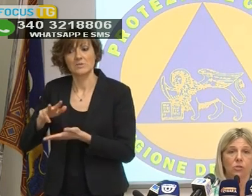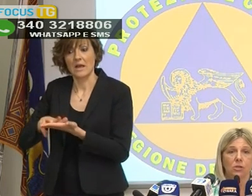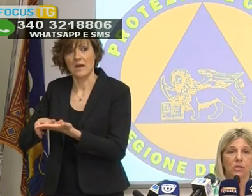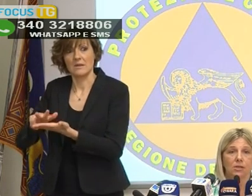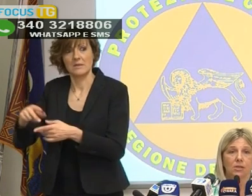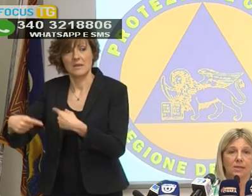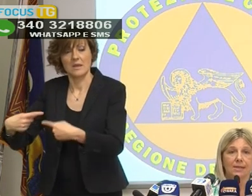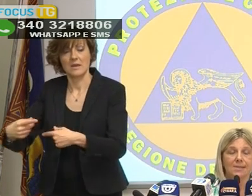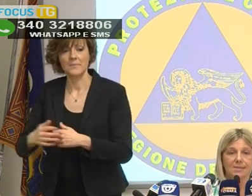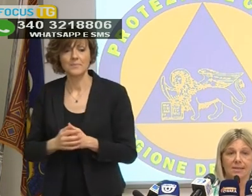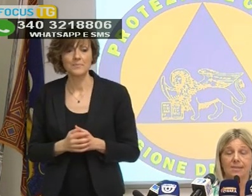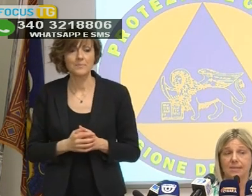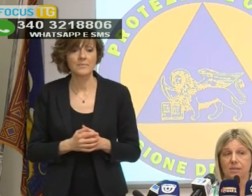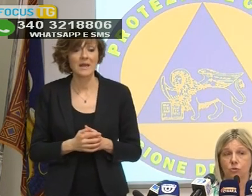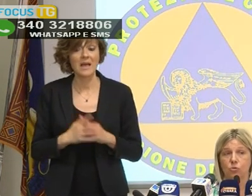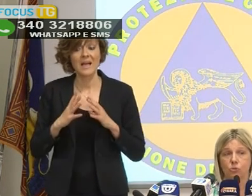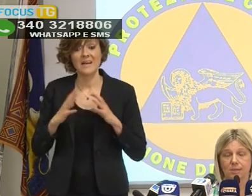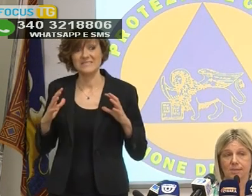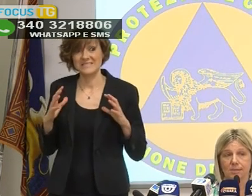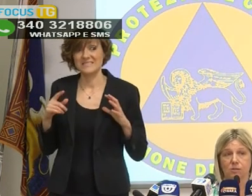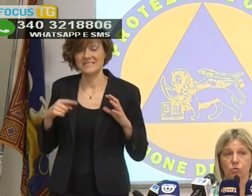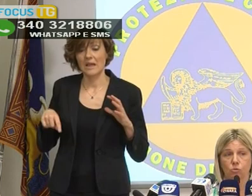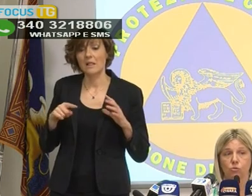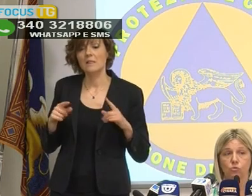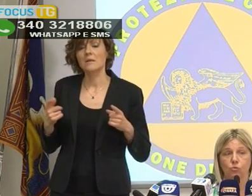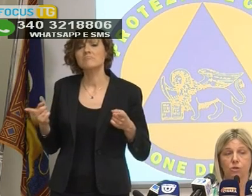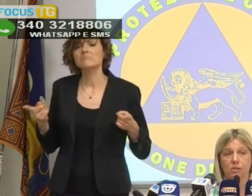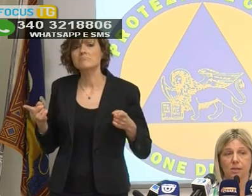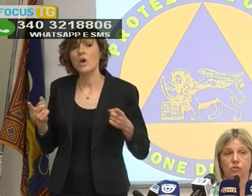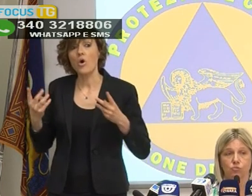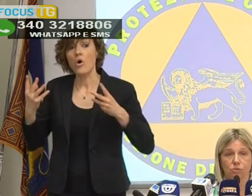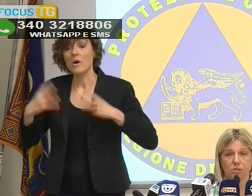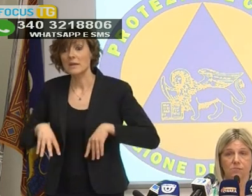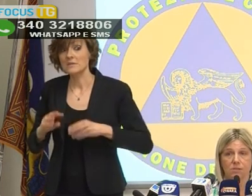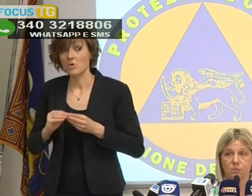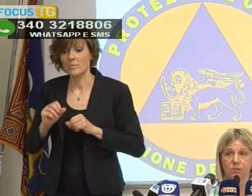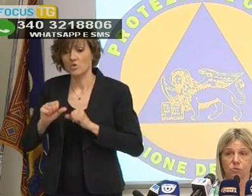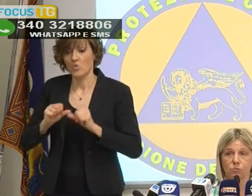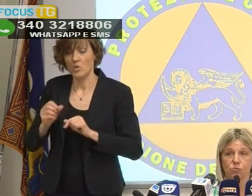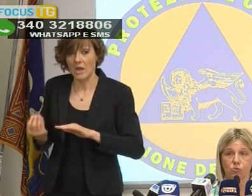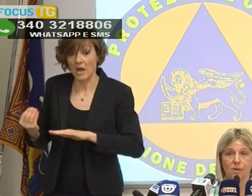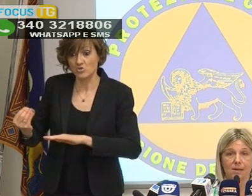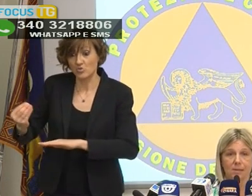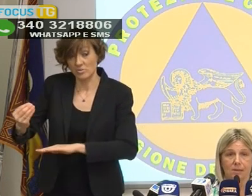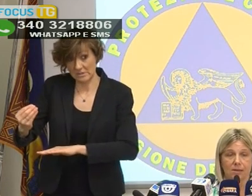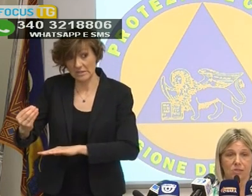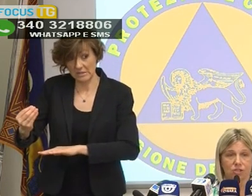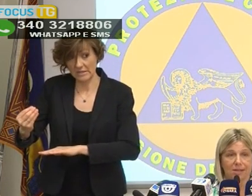creato. Le aziende si stanno organizzando con turni aggiuntivi rispetto appunto